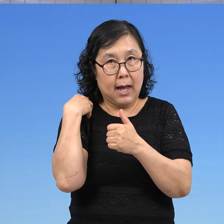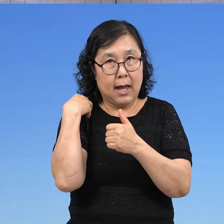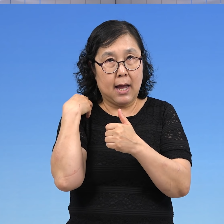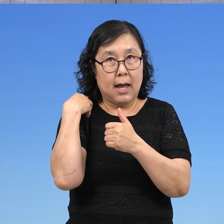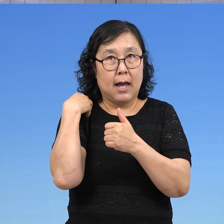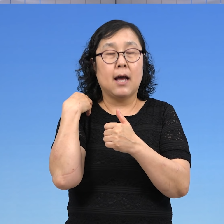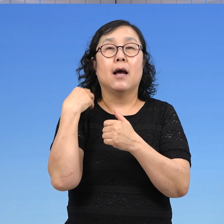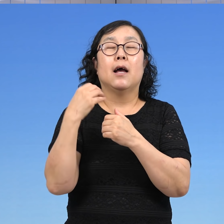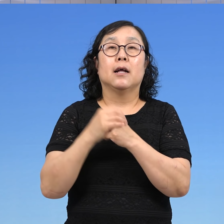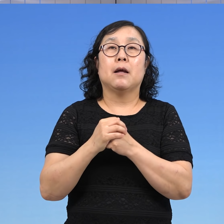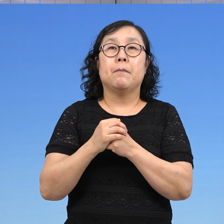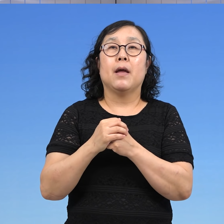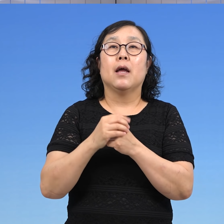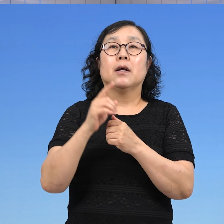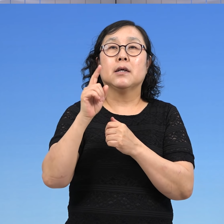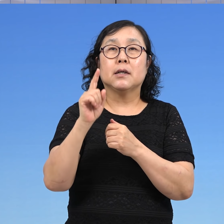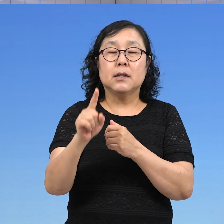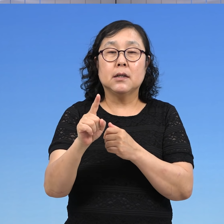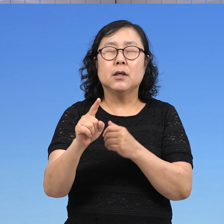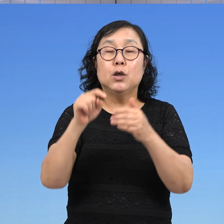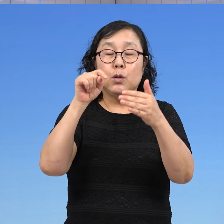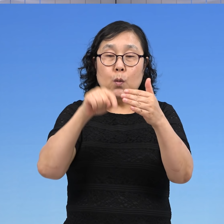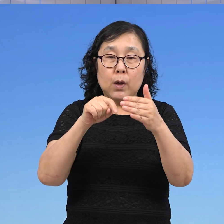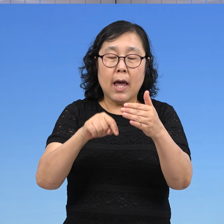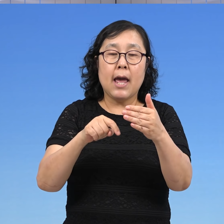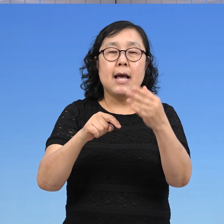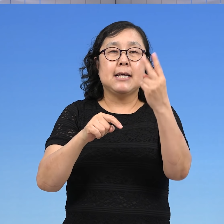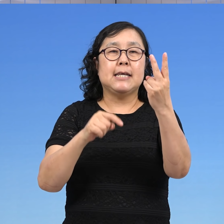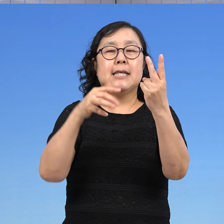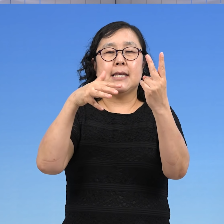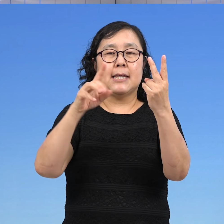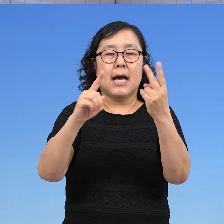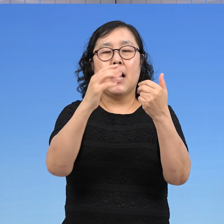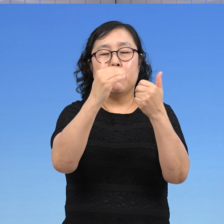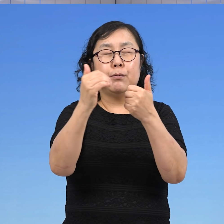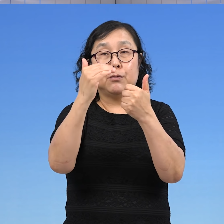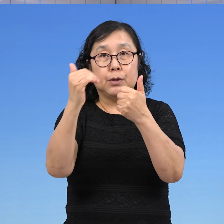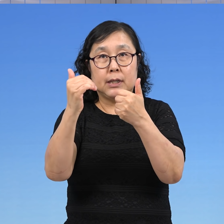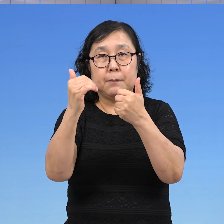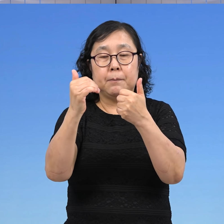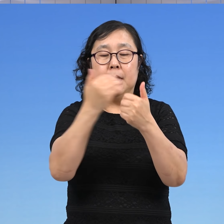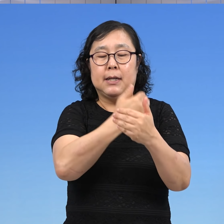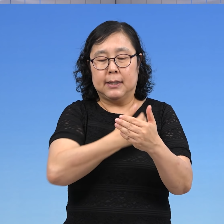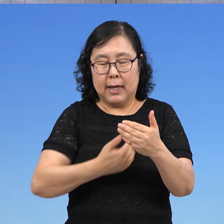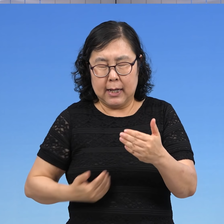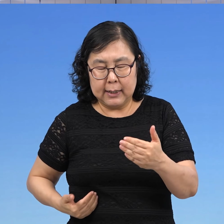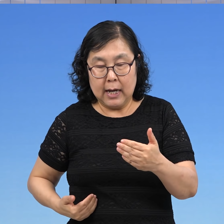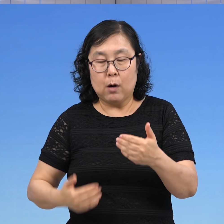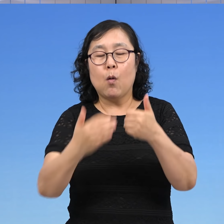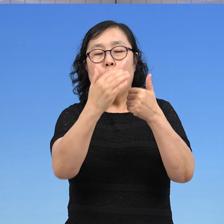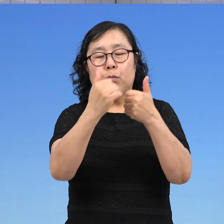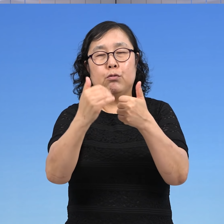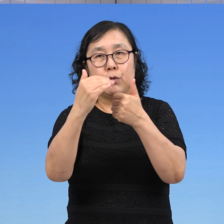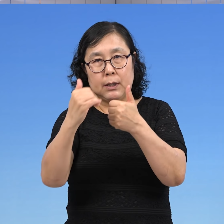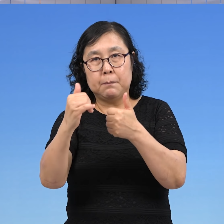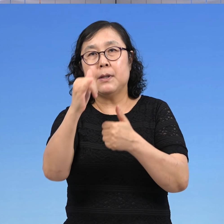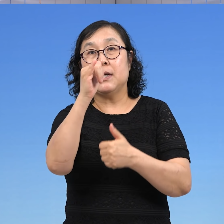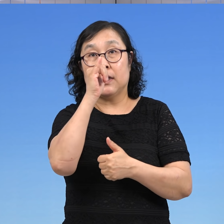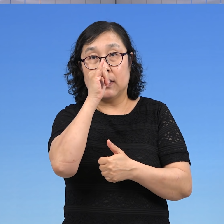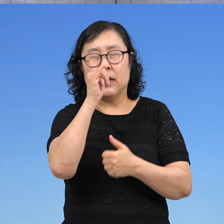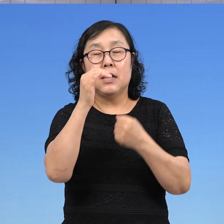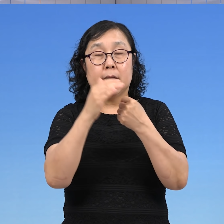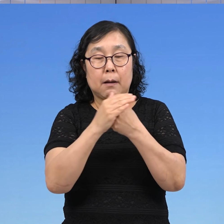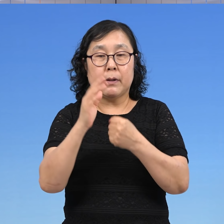사도로 부르심의 라는 부르심 속에 드러났기 때문에 사도 바울은 평생을 다하여 2차